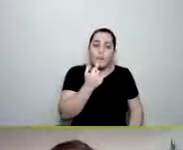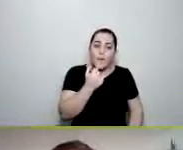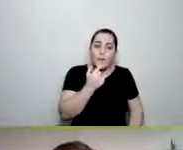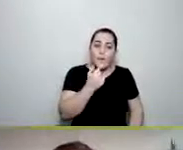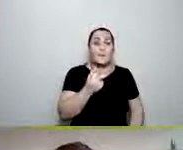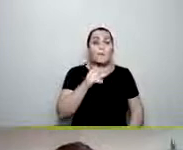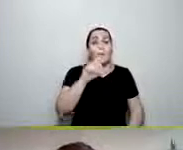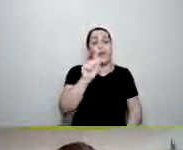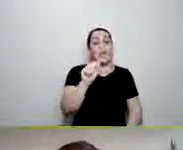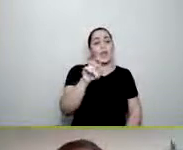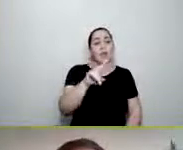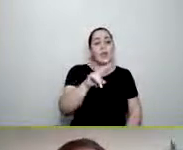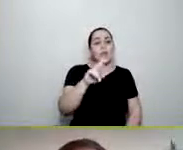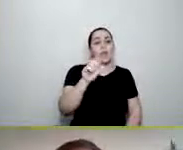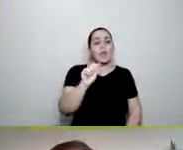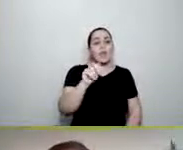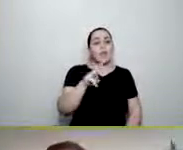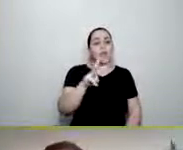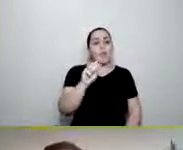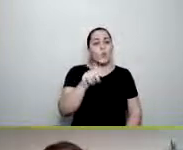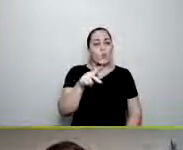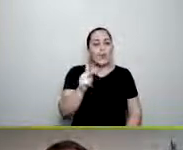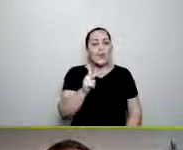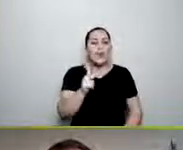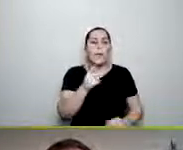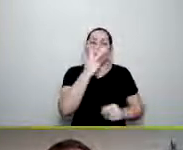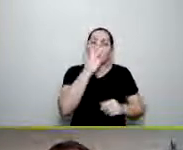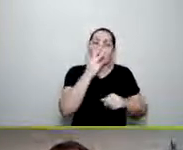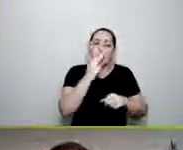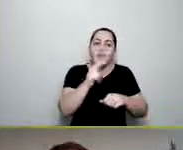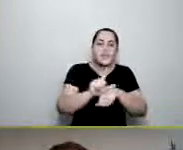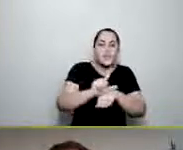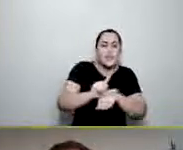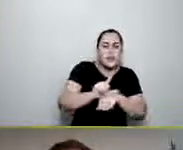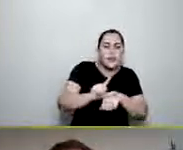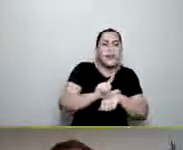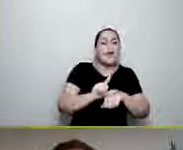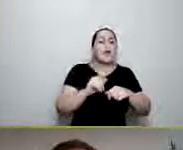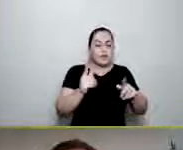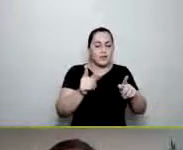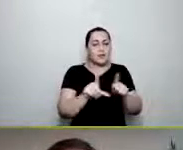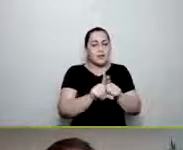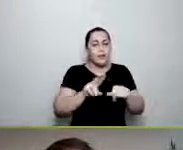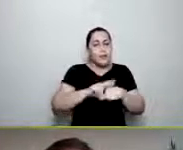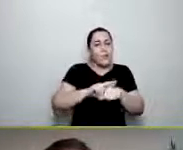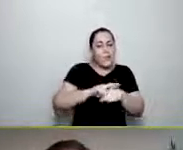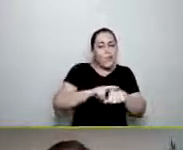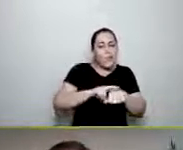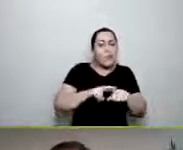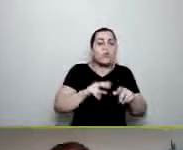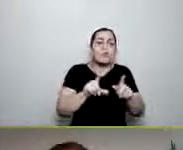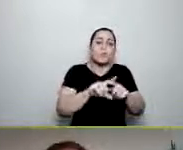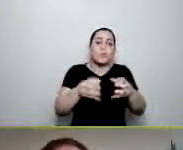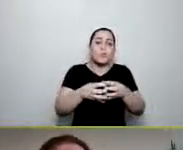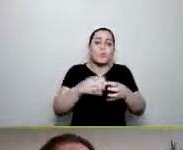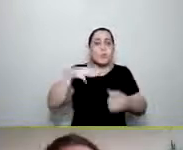línguas aruaque, que tem tons de lilás, púrpura, roxo. E, finalmente, as línguas G, uma grande família